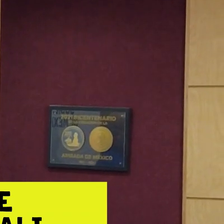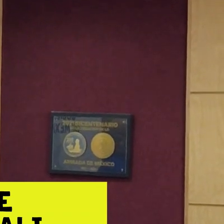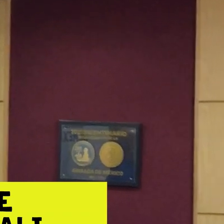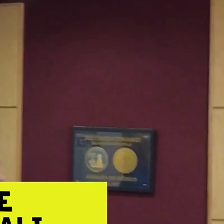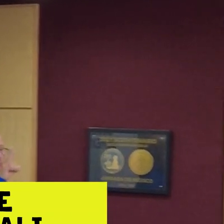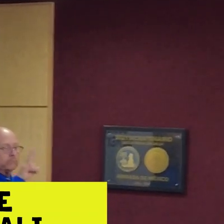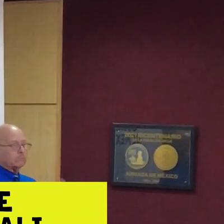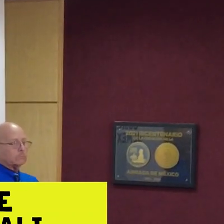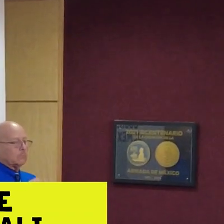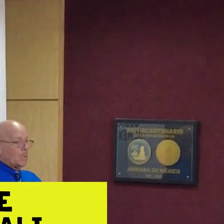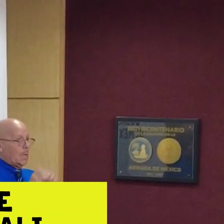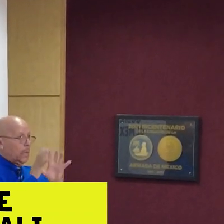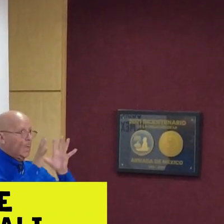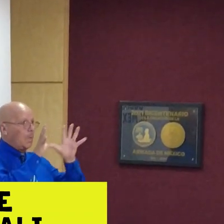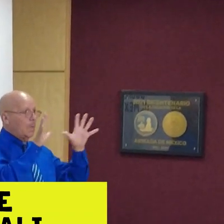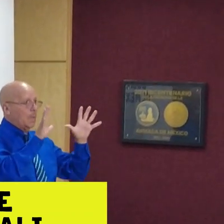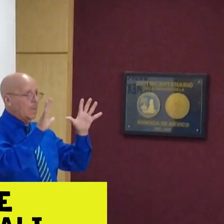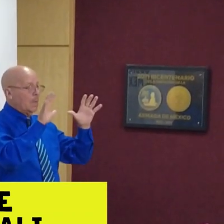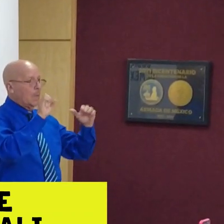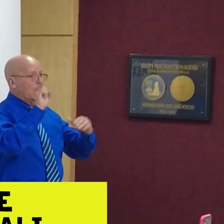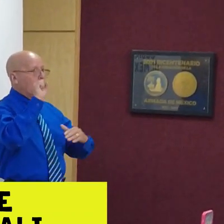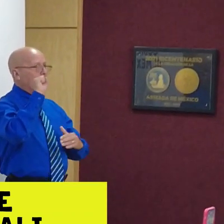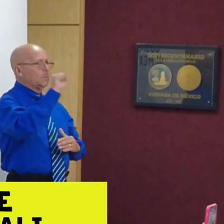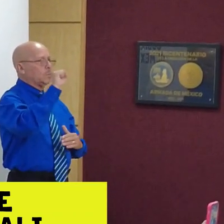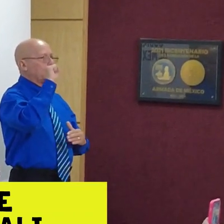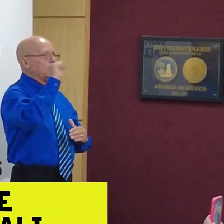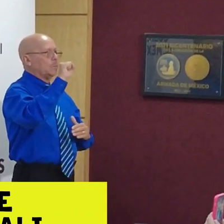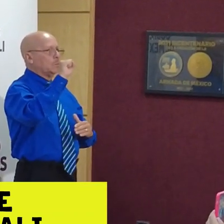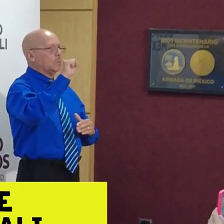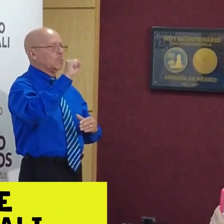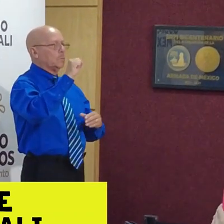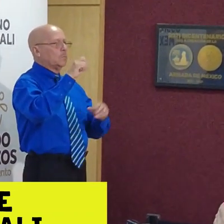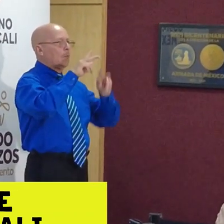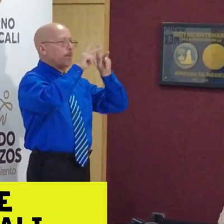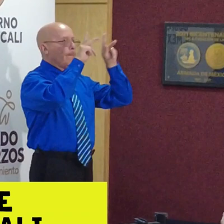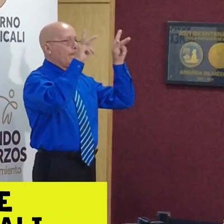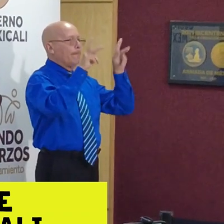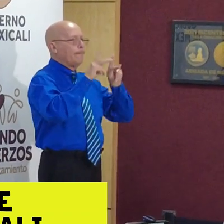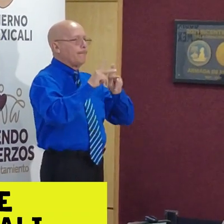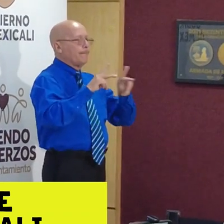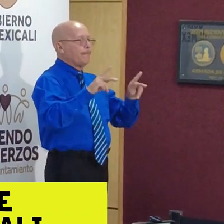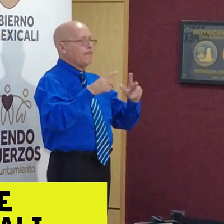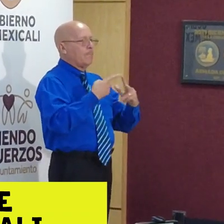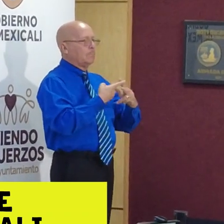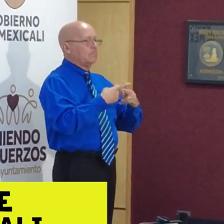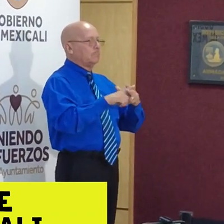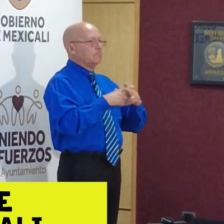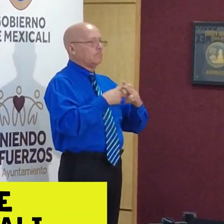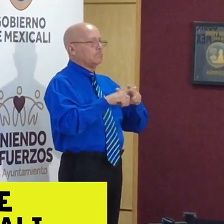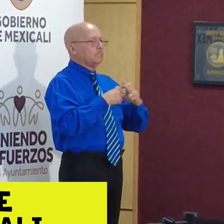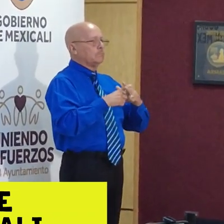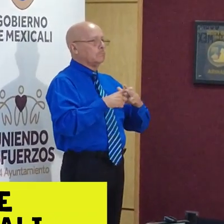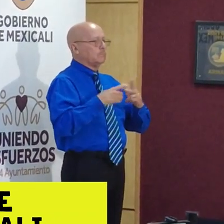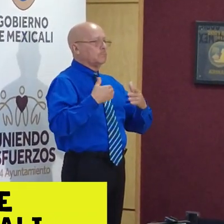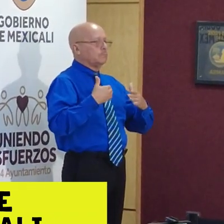hay que clarificar que es una manifestación totalmente pacífica, que inicia durante el